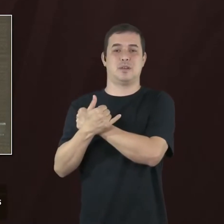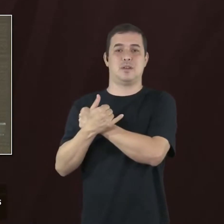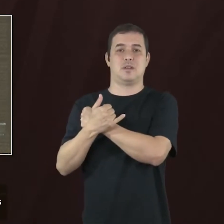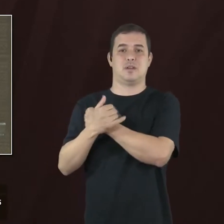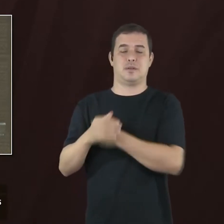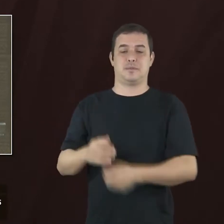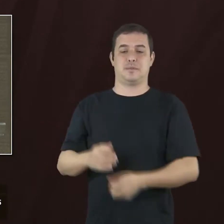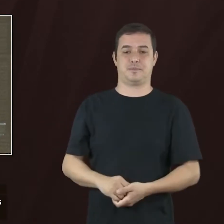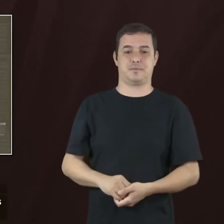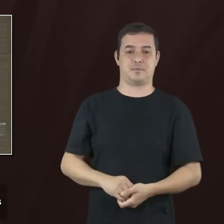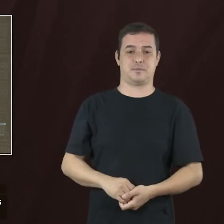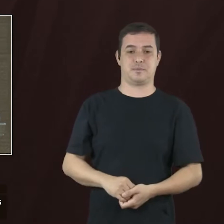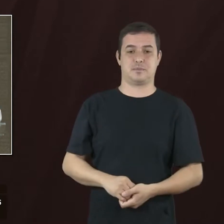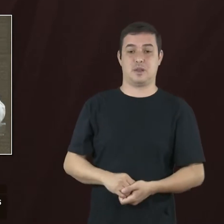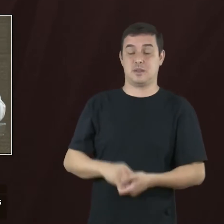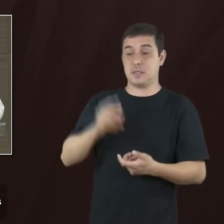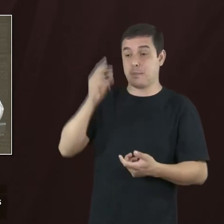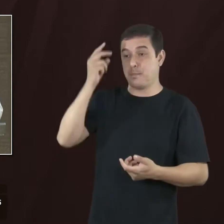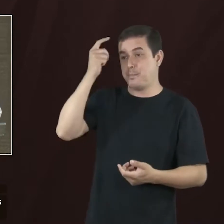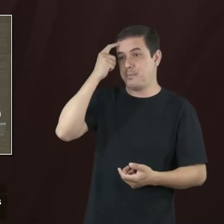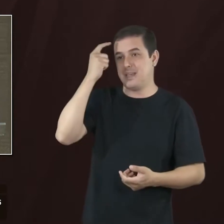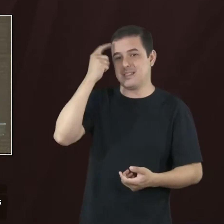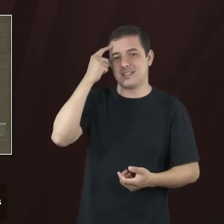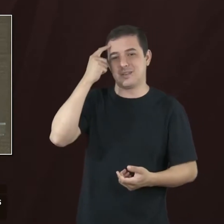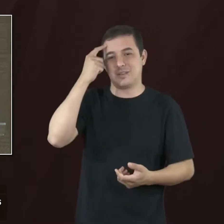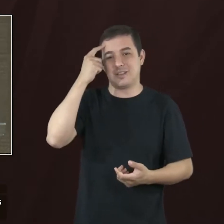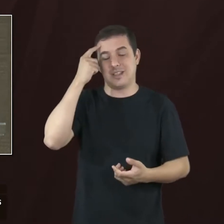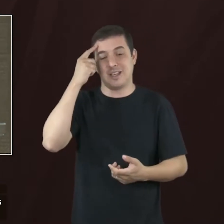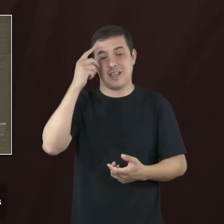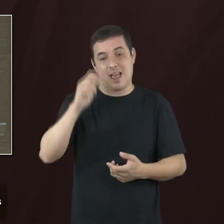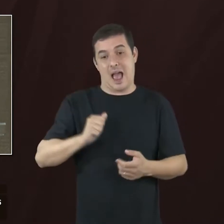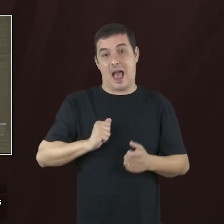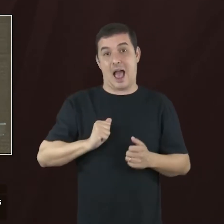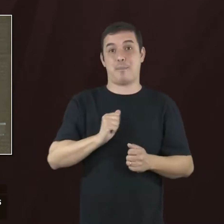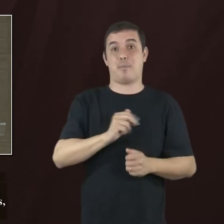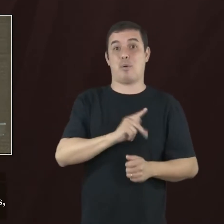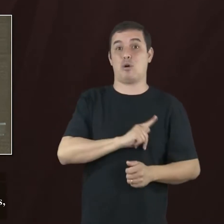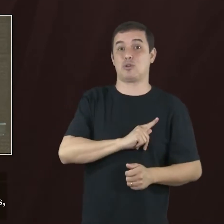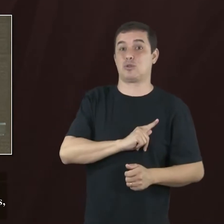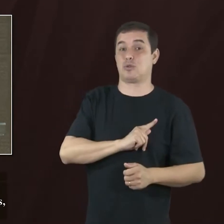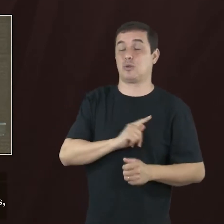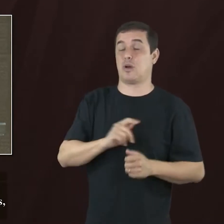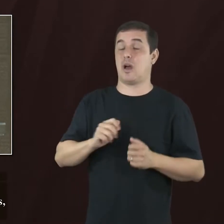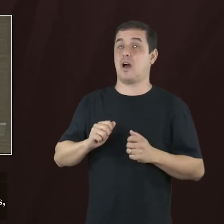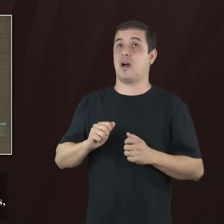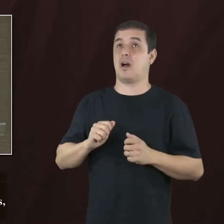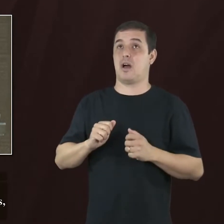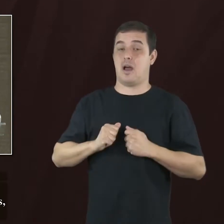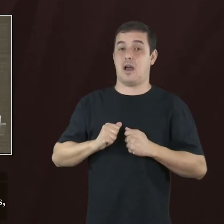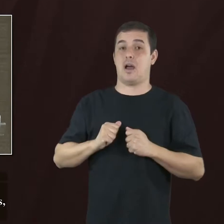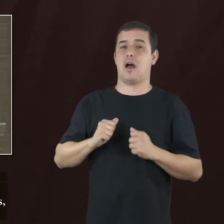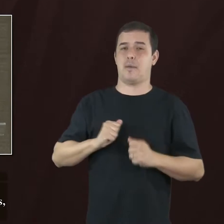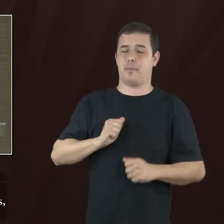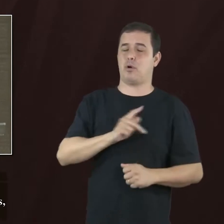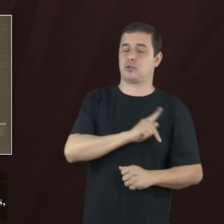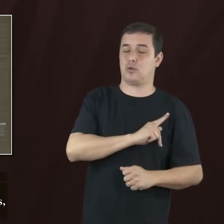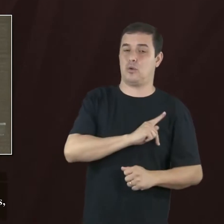inferior a esses tais apóstolos. E embora seja falto no